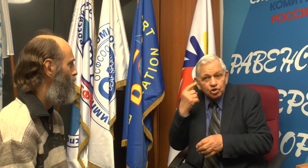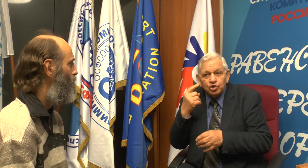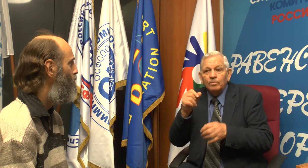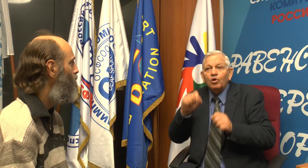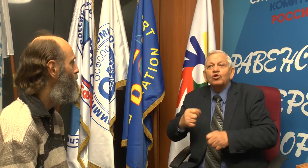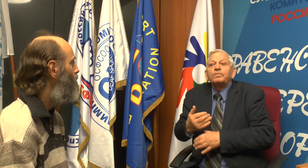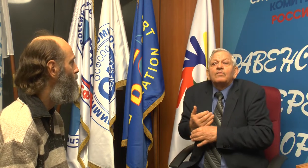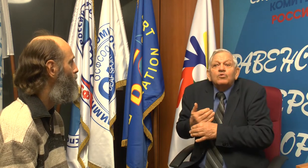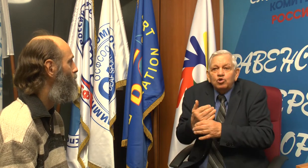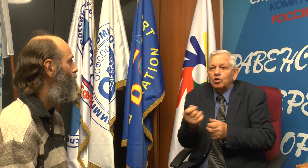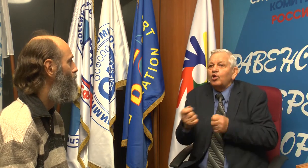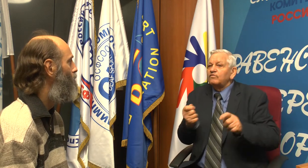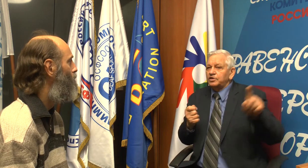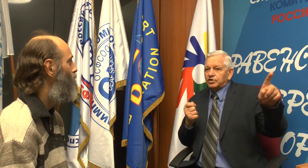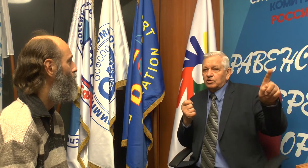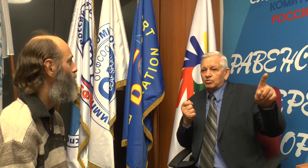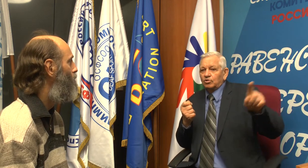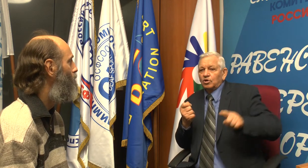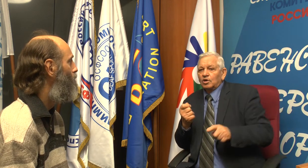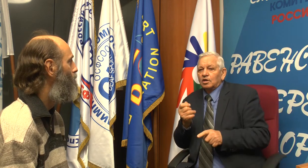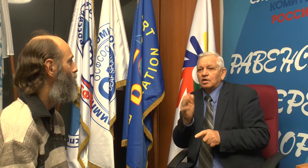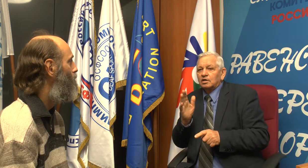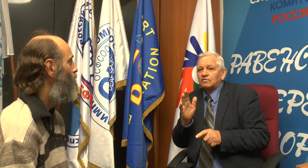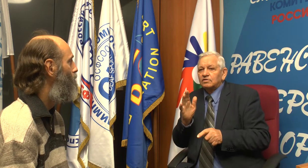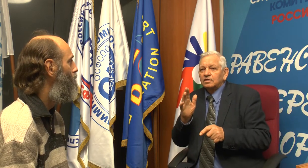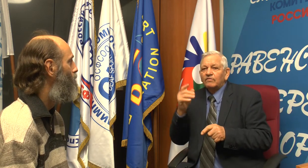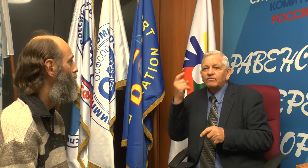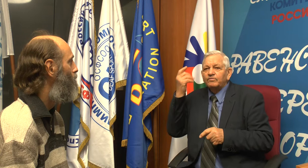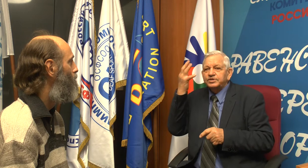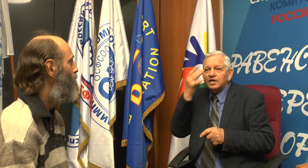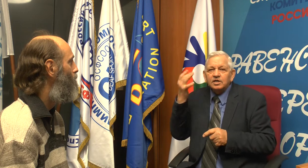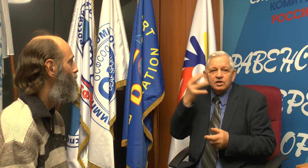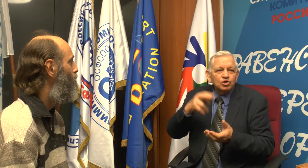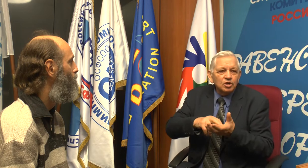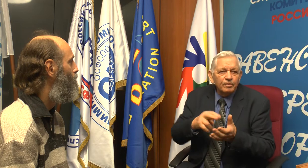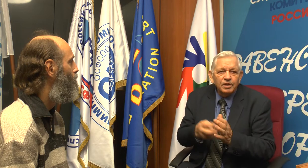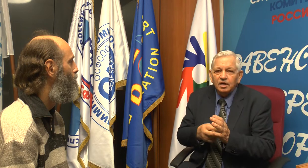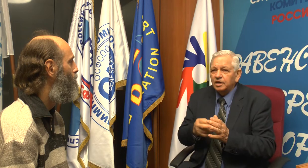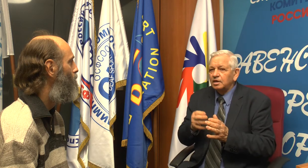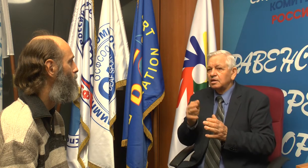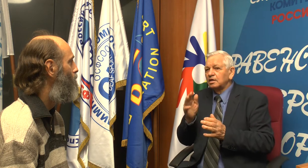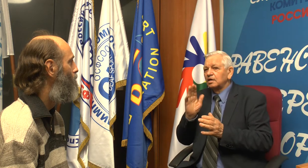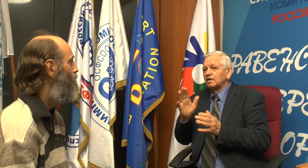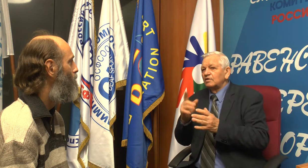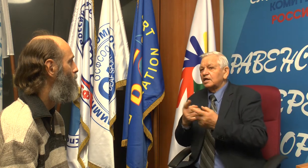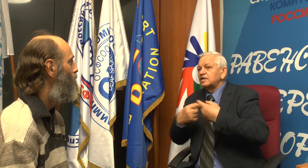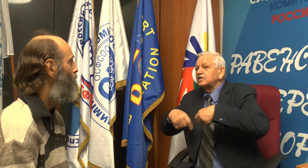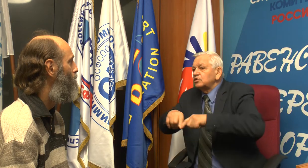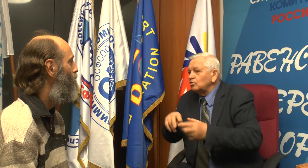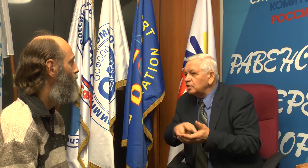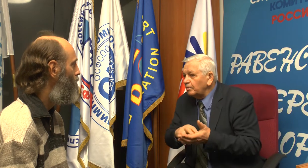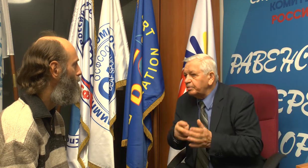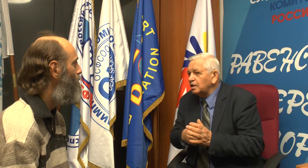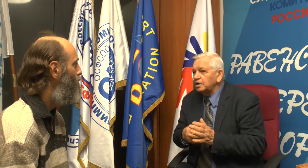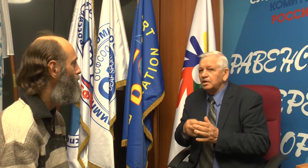слышащие могут помочь руководителю в психологическом плане, организационном плане,